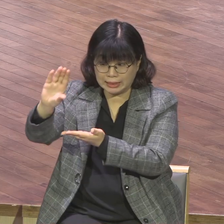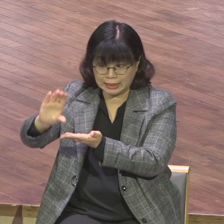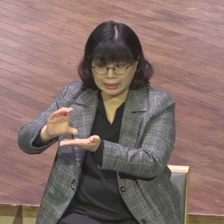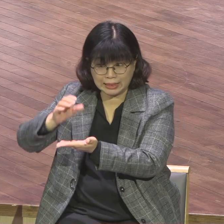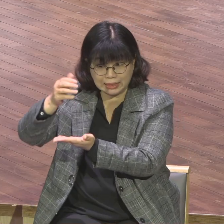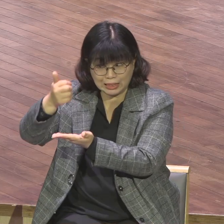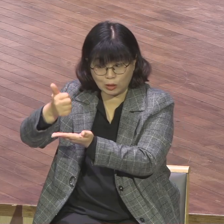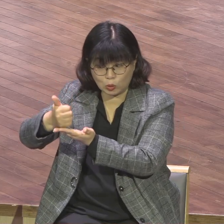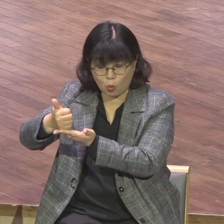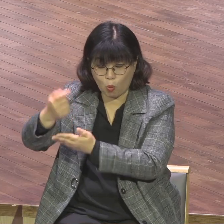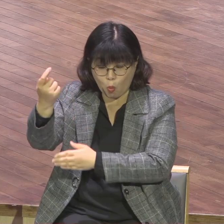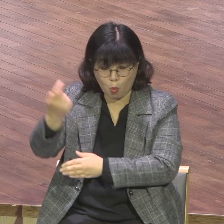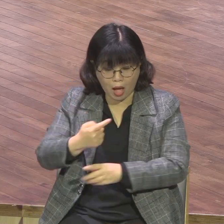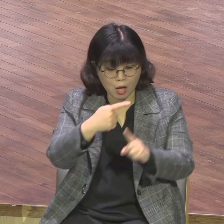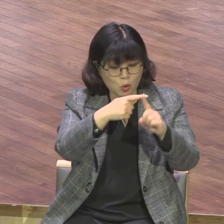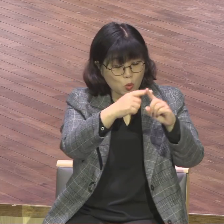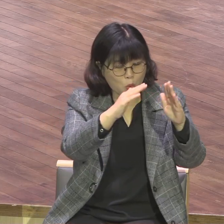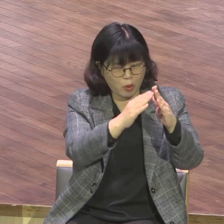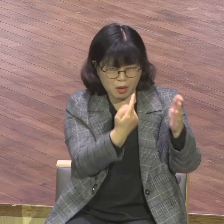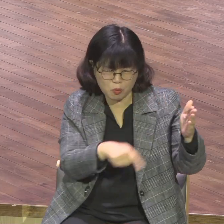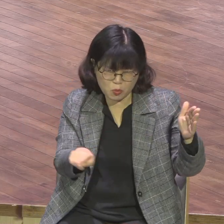자신의 목숨을 내놨다.